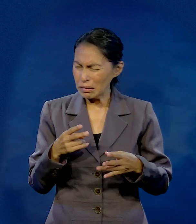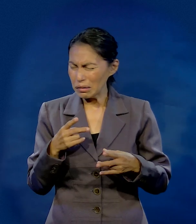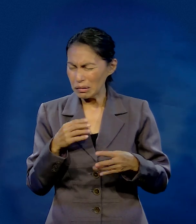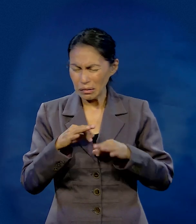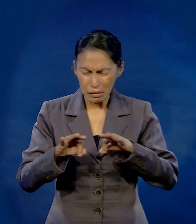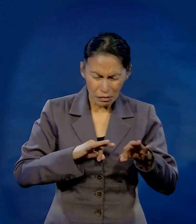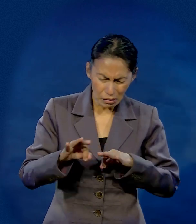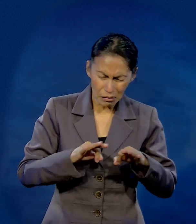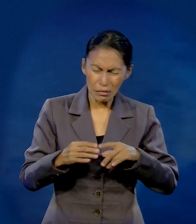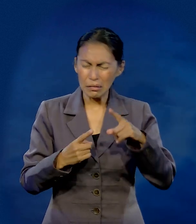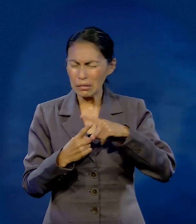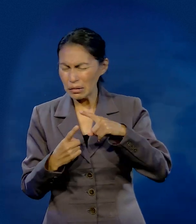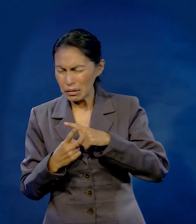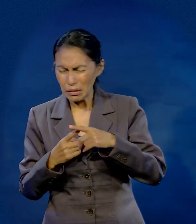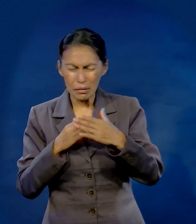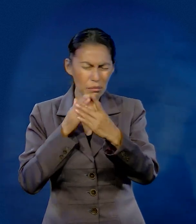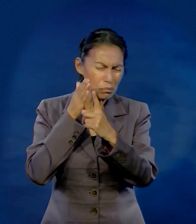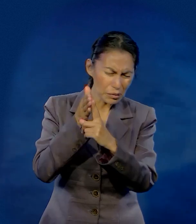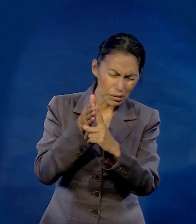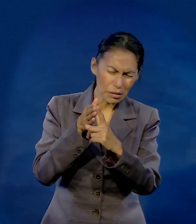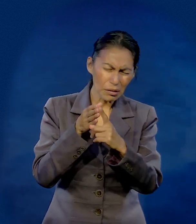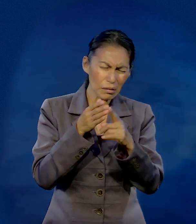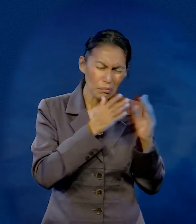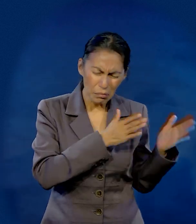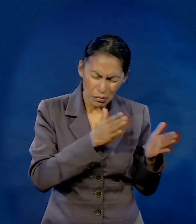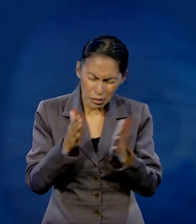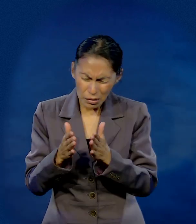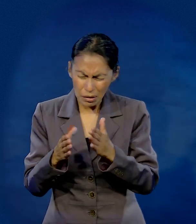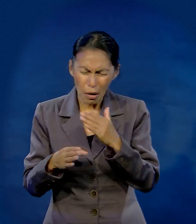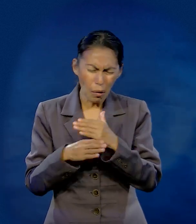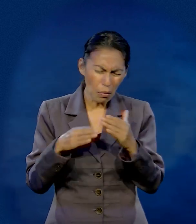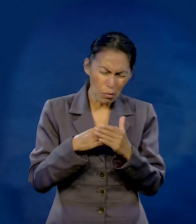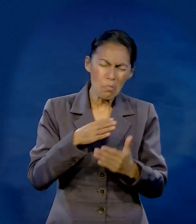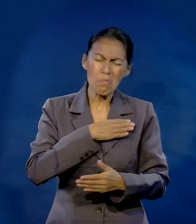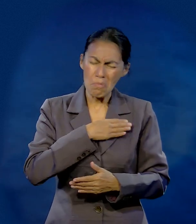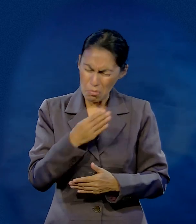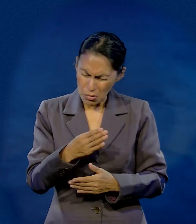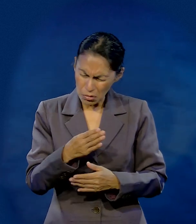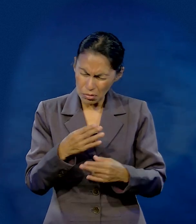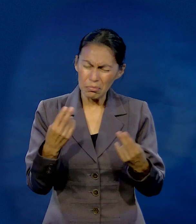planeaciones cosas que son buenas y son necesarias señor